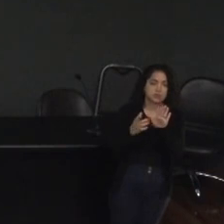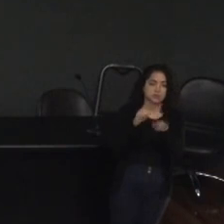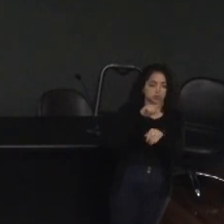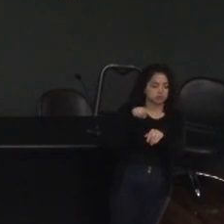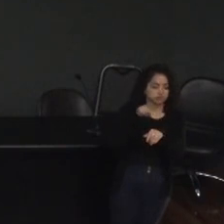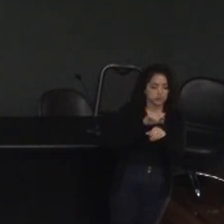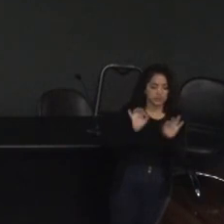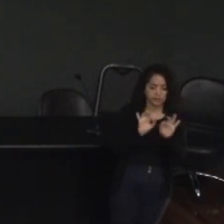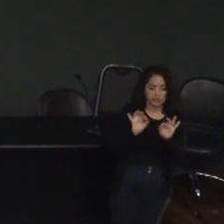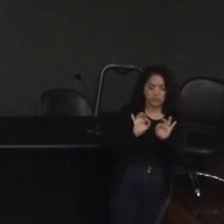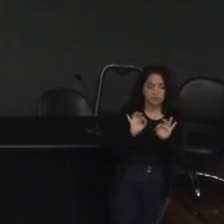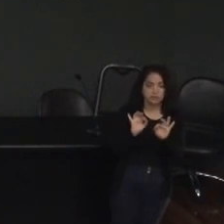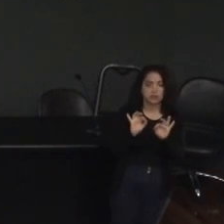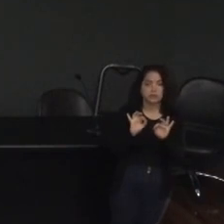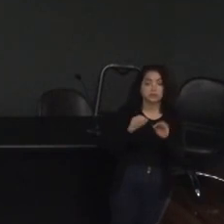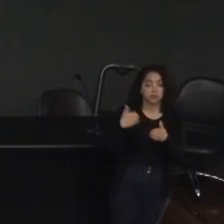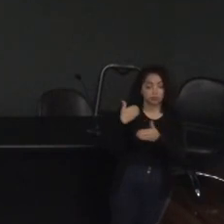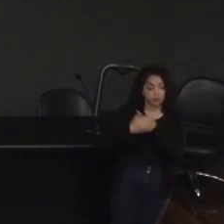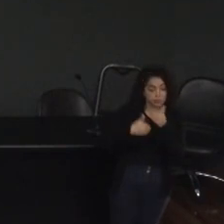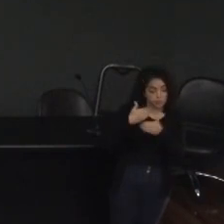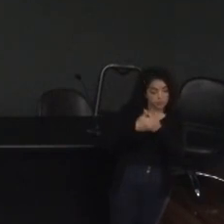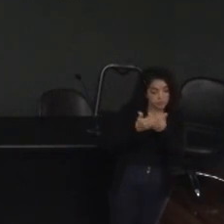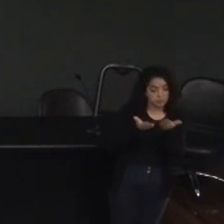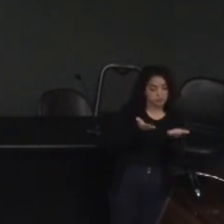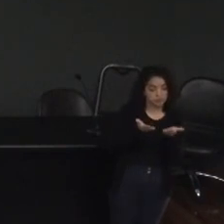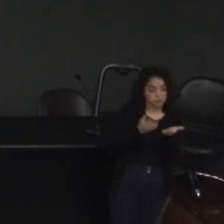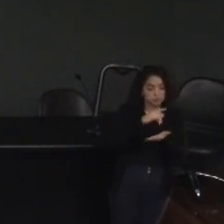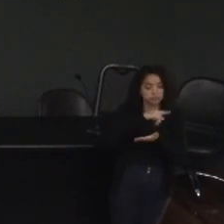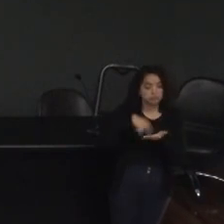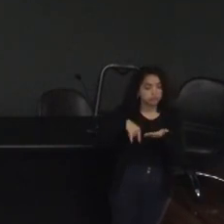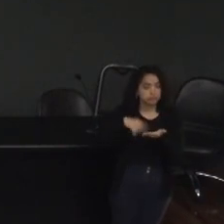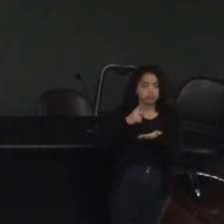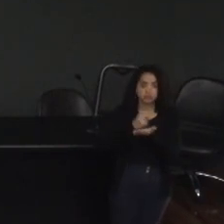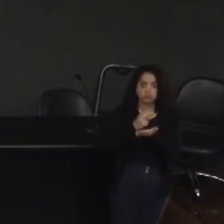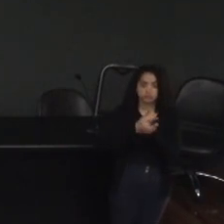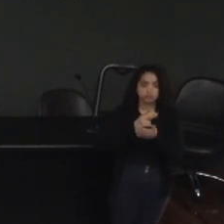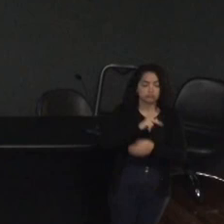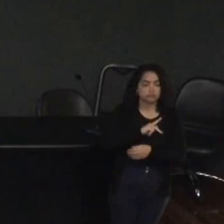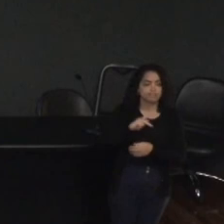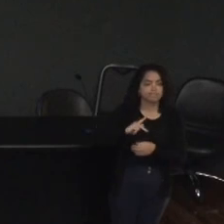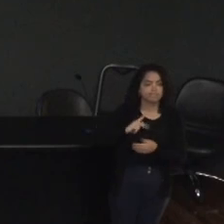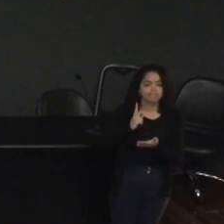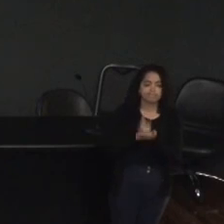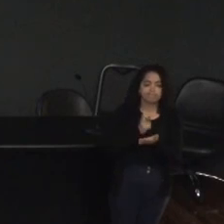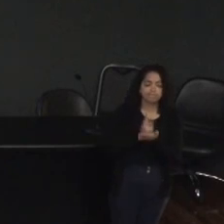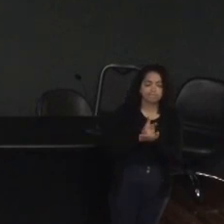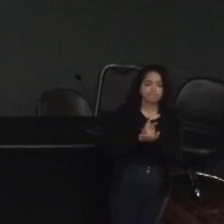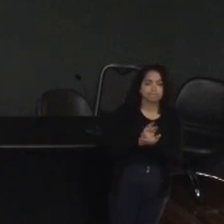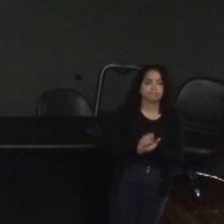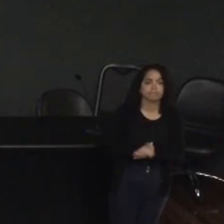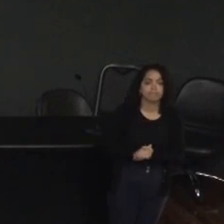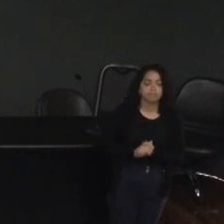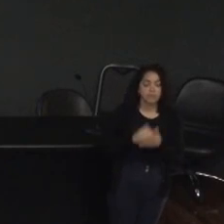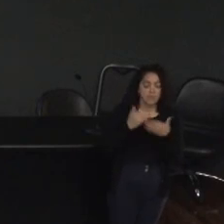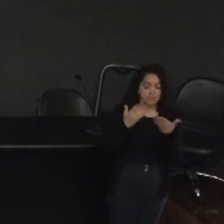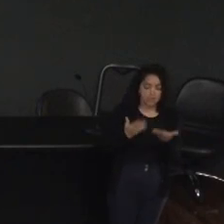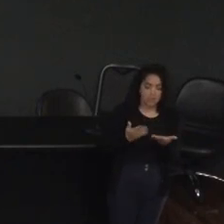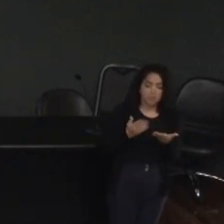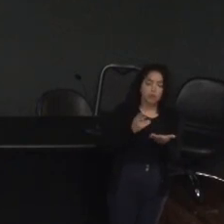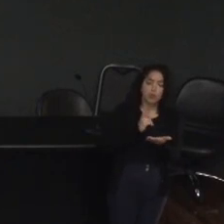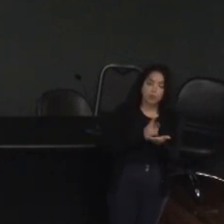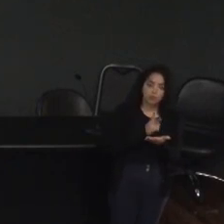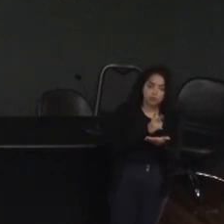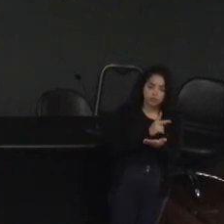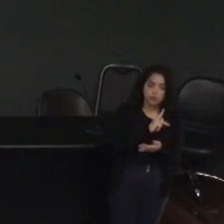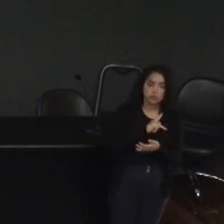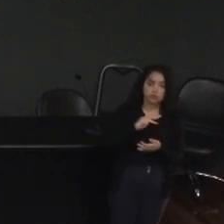revogação de uma outra Portanto o processo de licitação e o contrato continua um públicos certo em continuando público